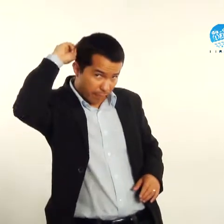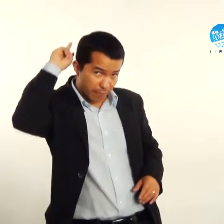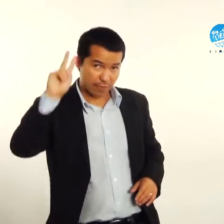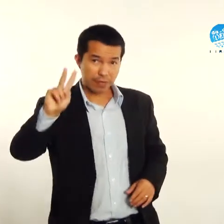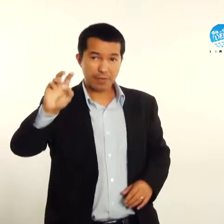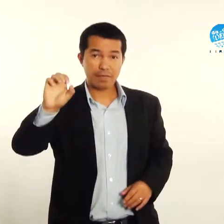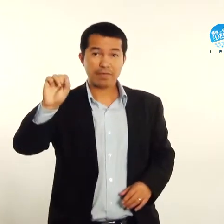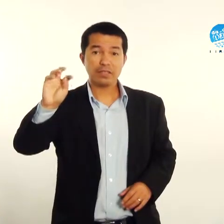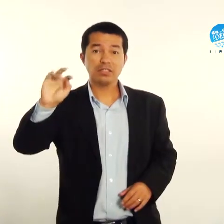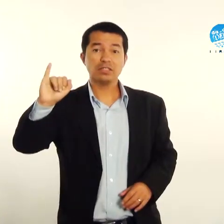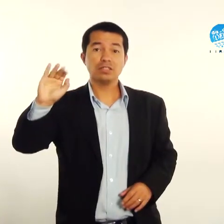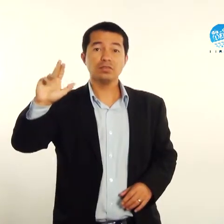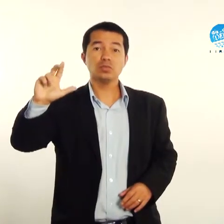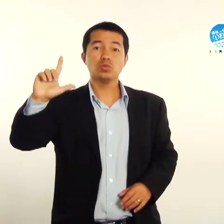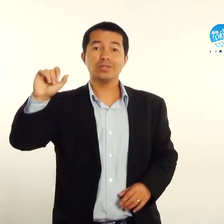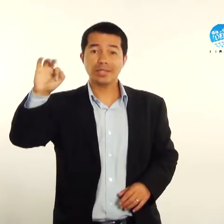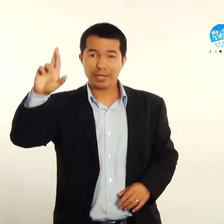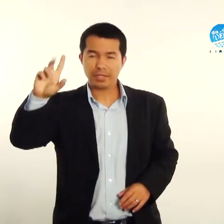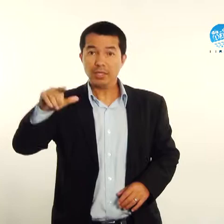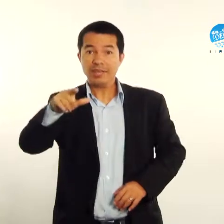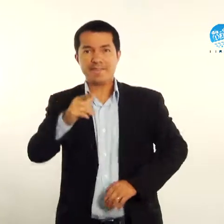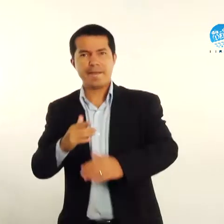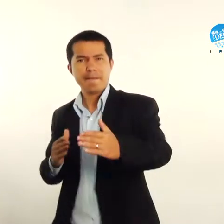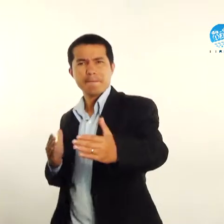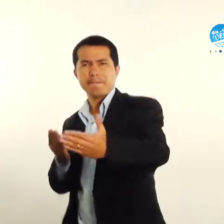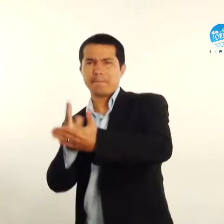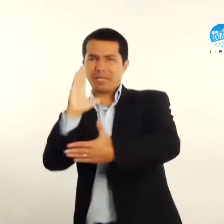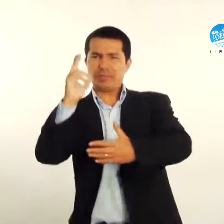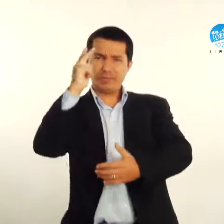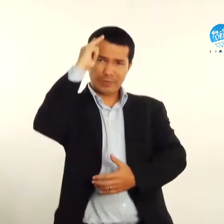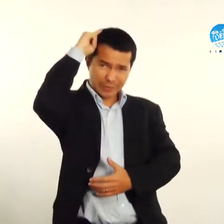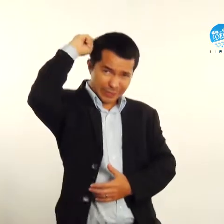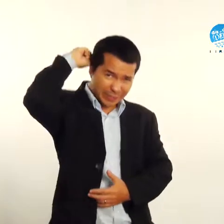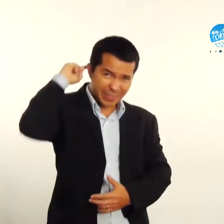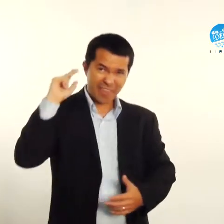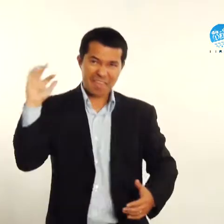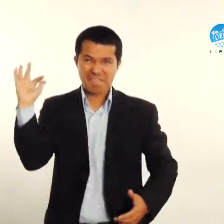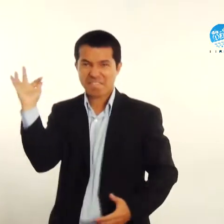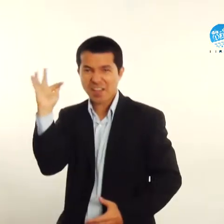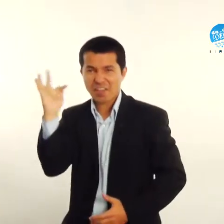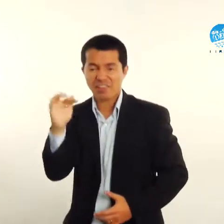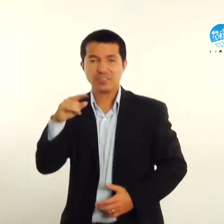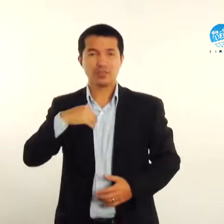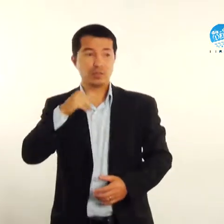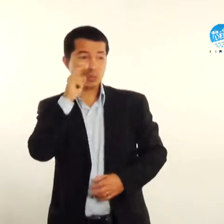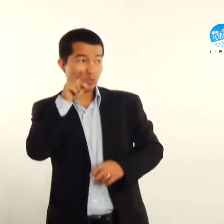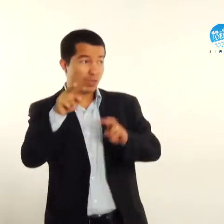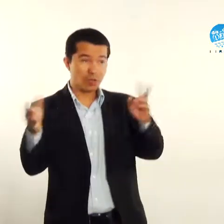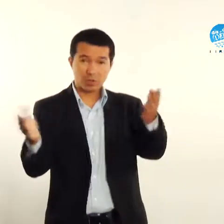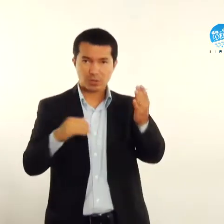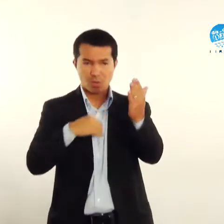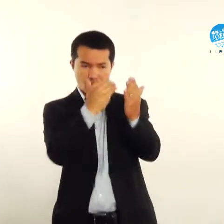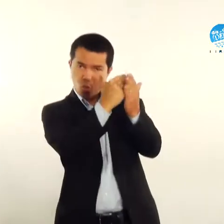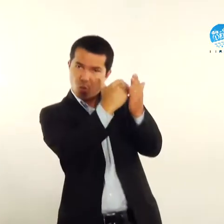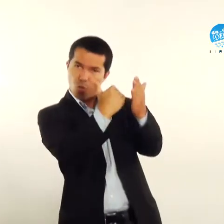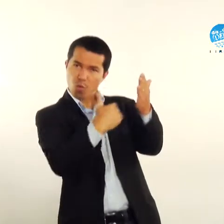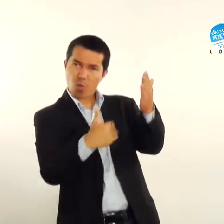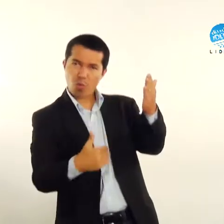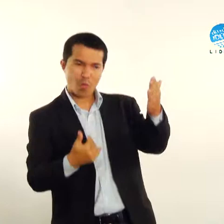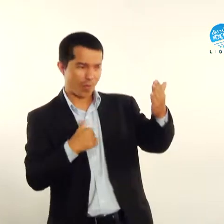que passou no vestibular. E aí a gente olha o score, não é? Lá do teste,